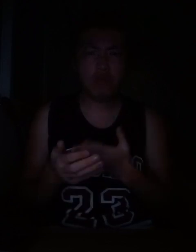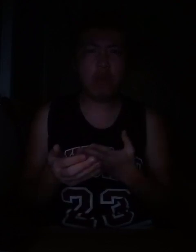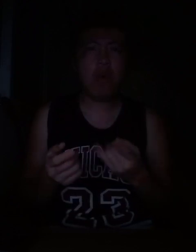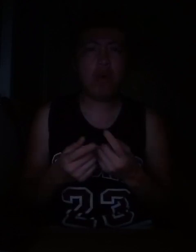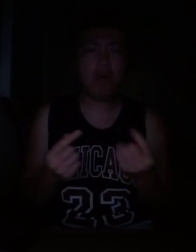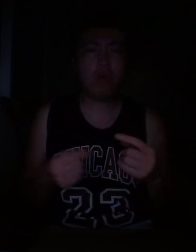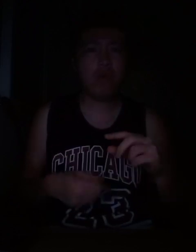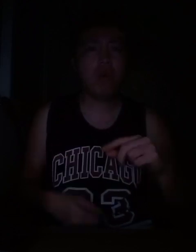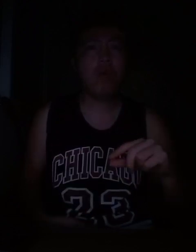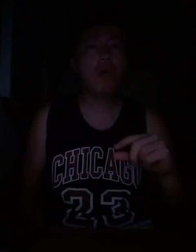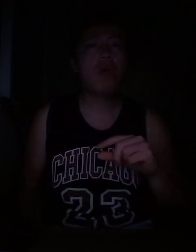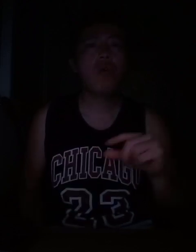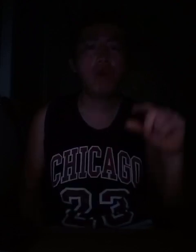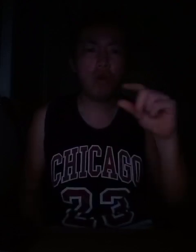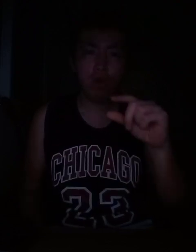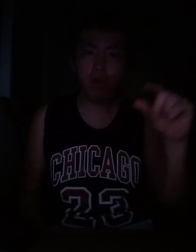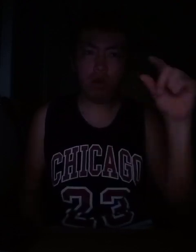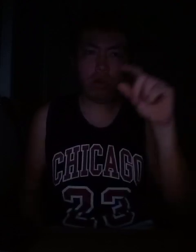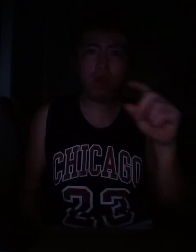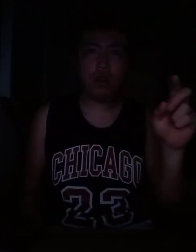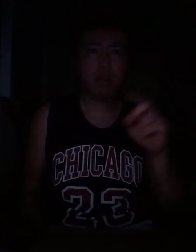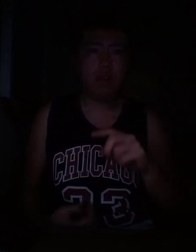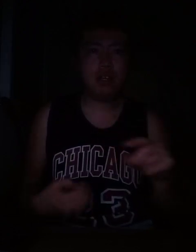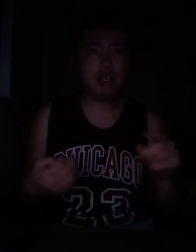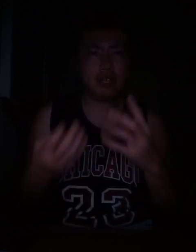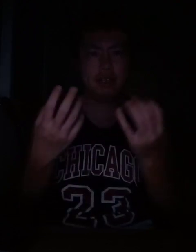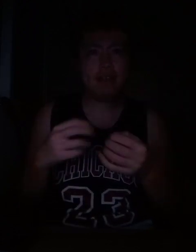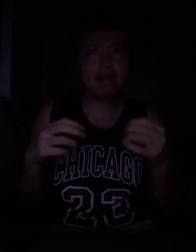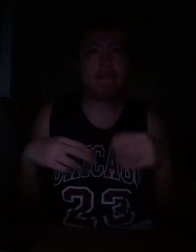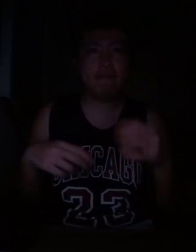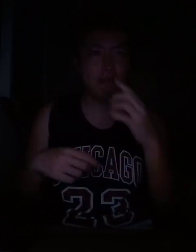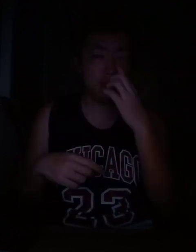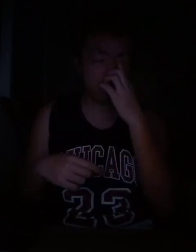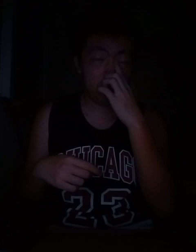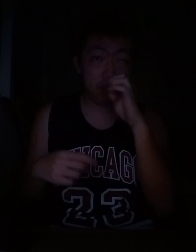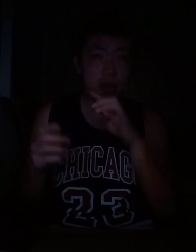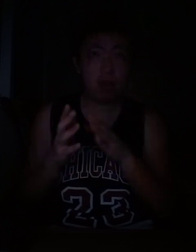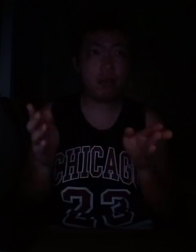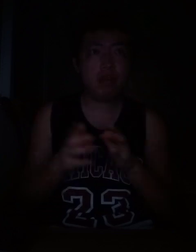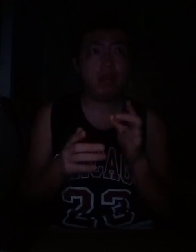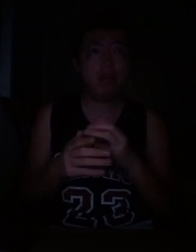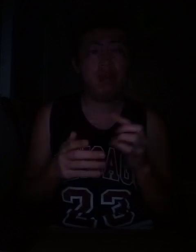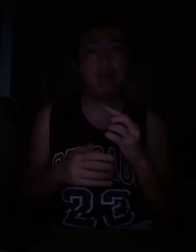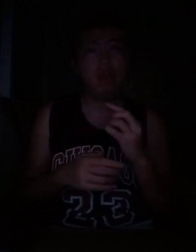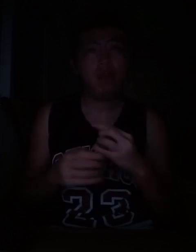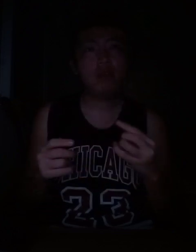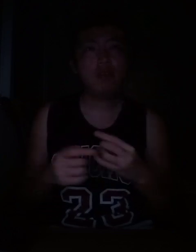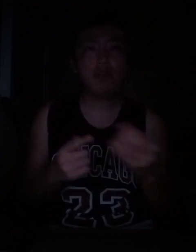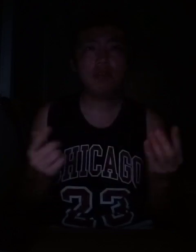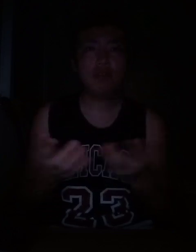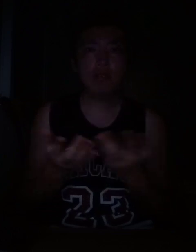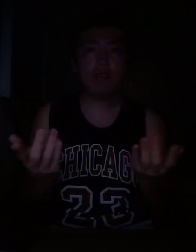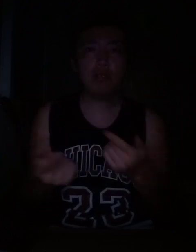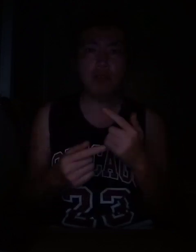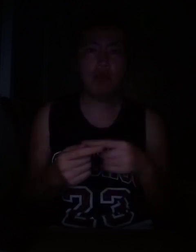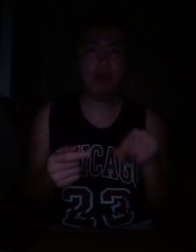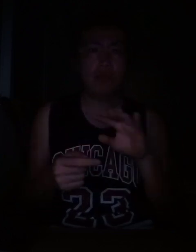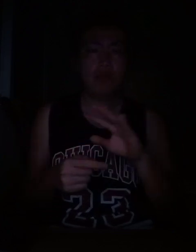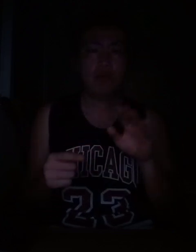천천히 움직이면서 곳곳에서 많은 피해를 낼 가능성이 높다는 게 기상청의 관측입니다. 과거 엄청난 피해를 냈던